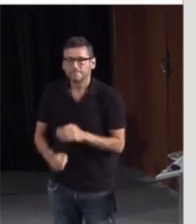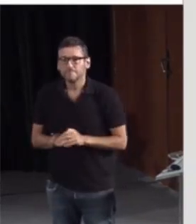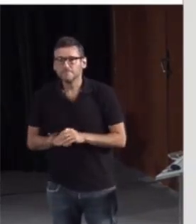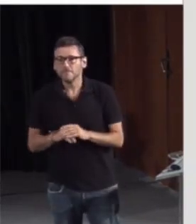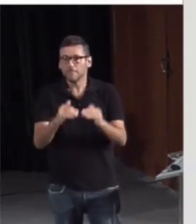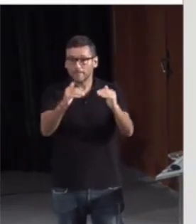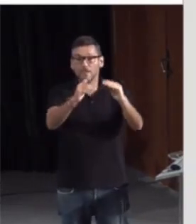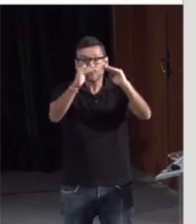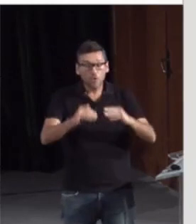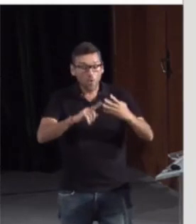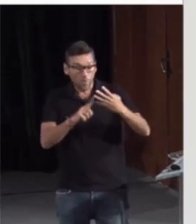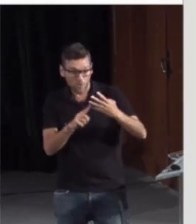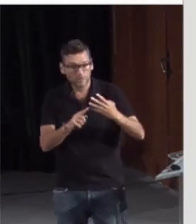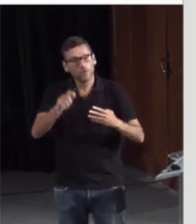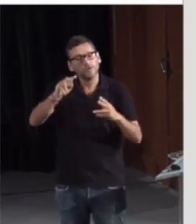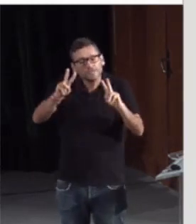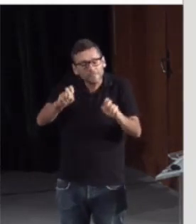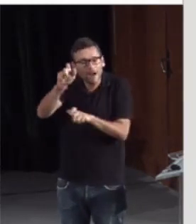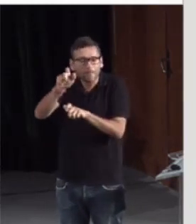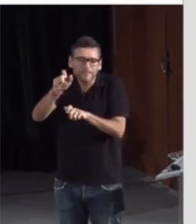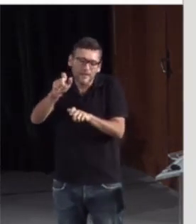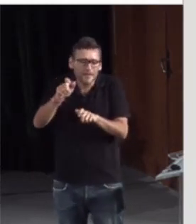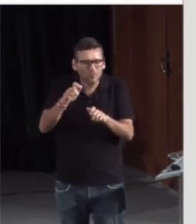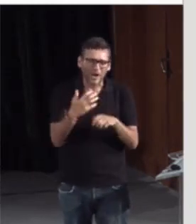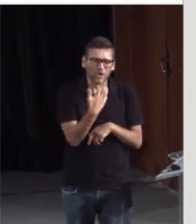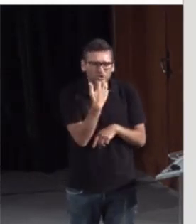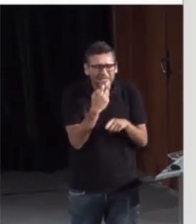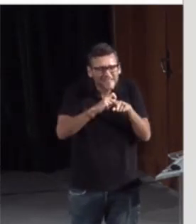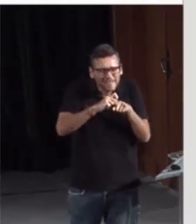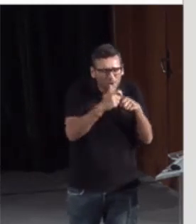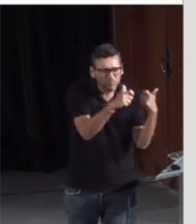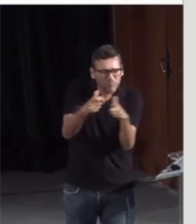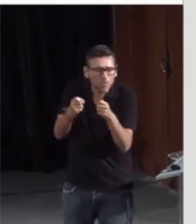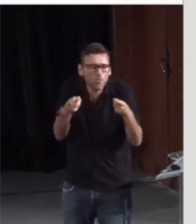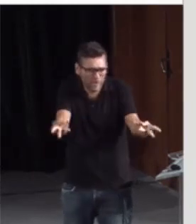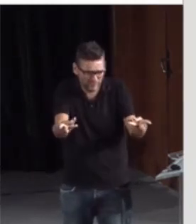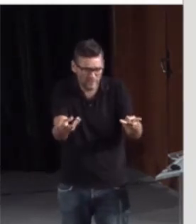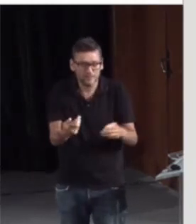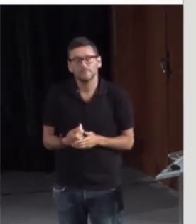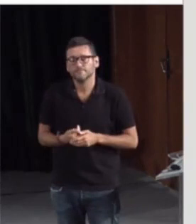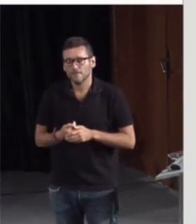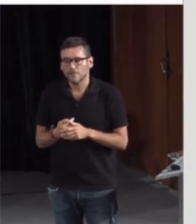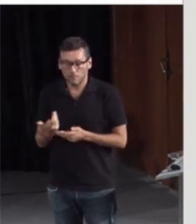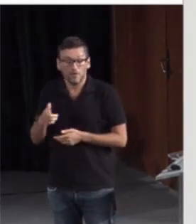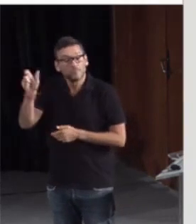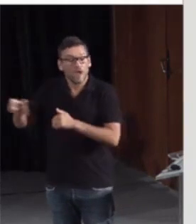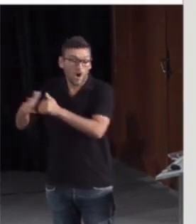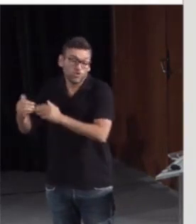segunda, la apódosis. Y por último, el cuarto punto es la tipología de